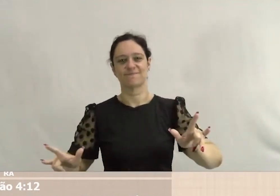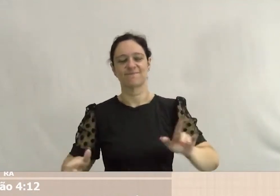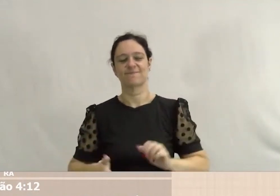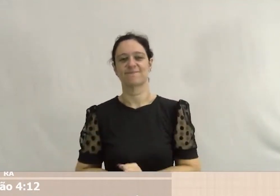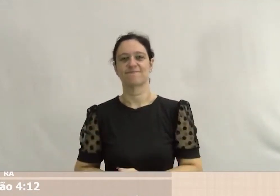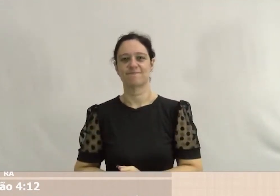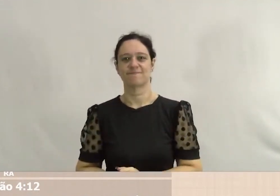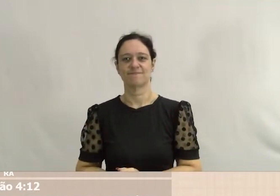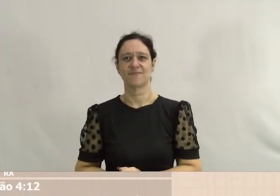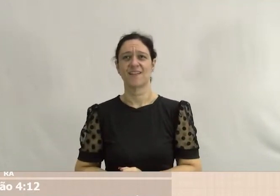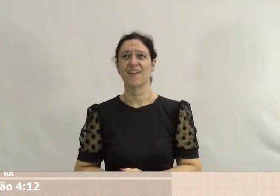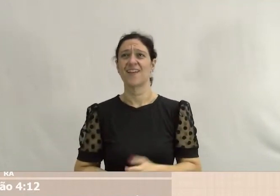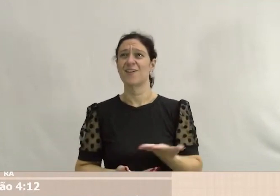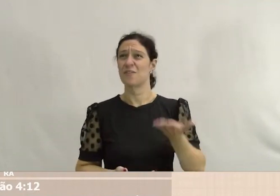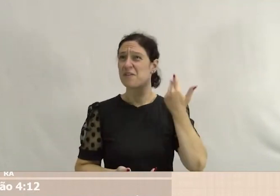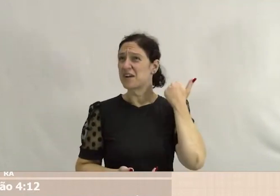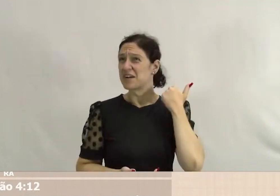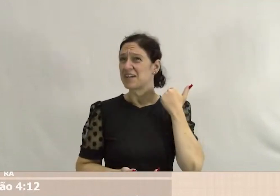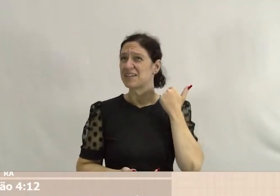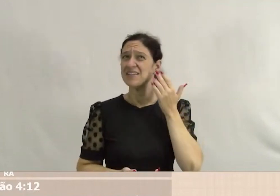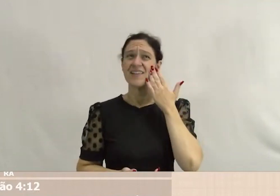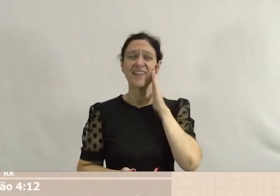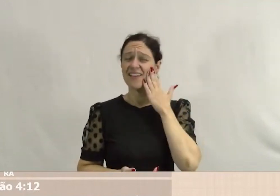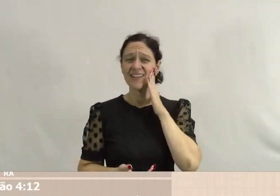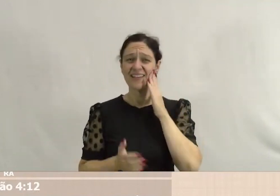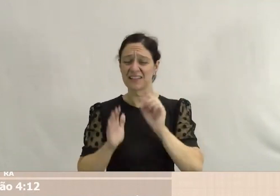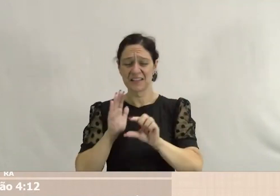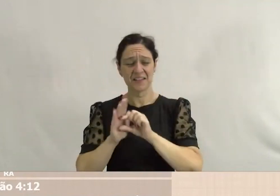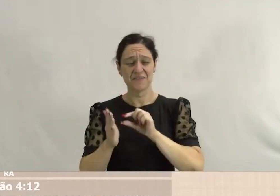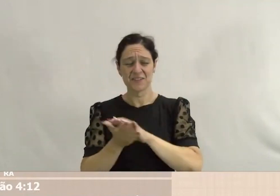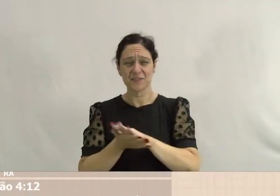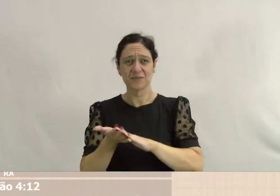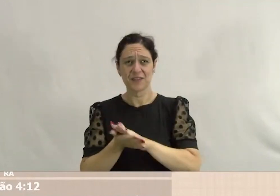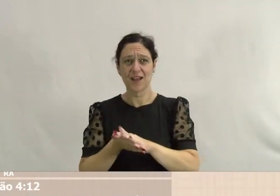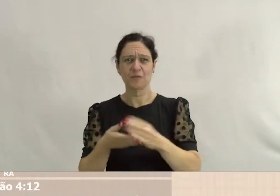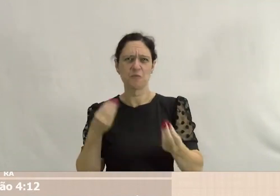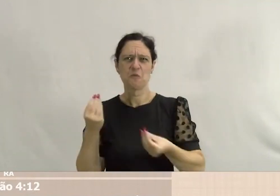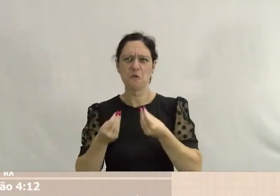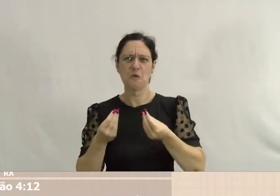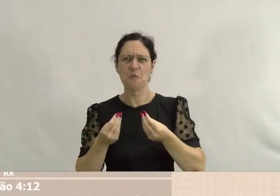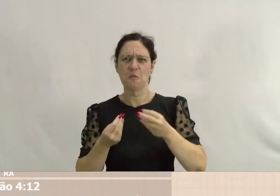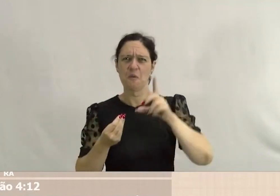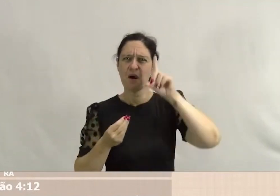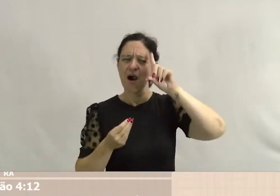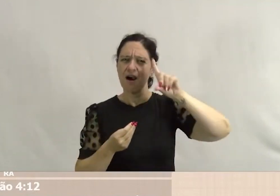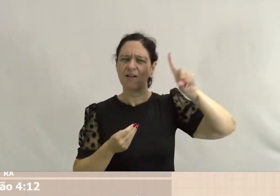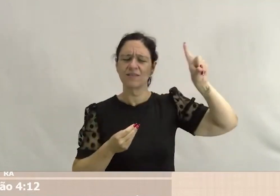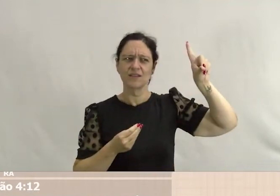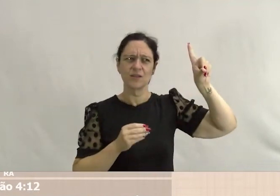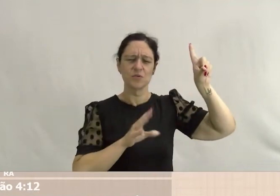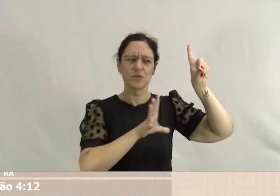Irmãos, eu nunca entendi esse versículo, como o amor de Deus precisa ser aperfeiçoado.